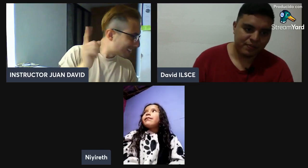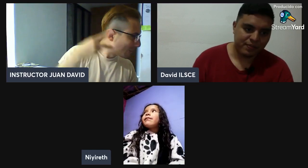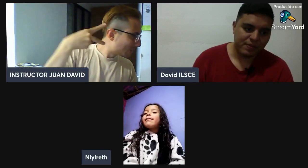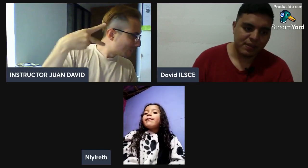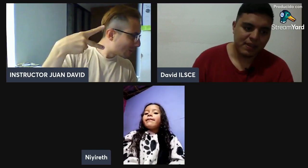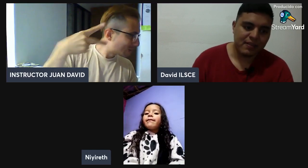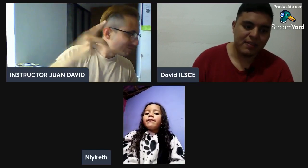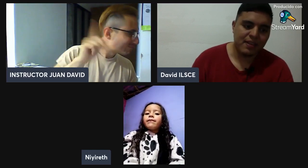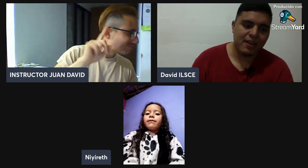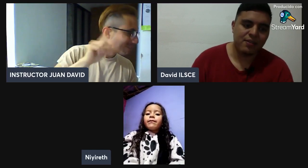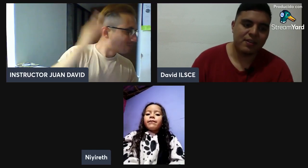con esto. Ese Debe será ser otro. aquí.